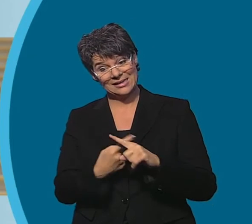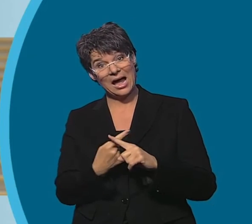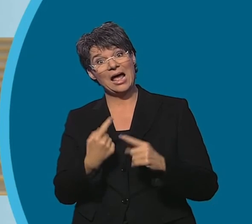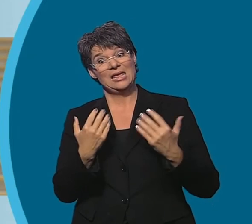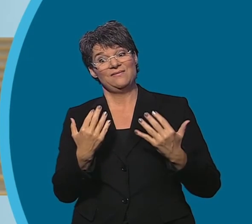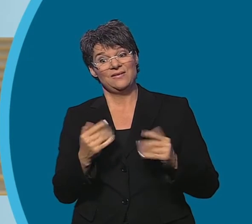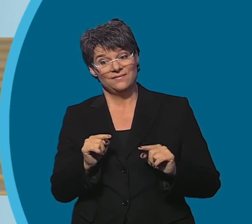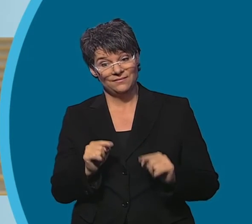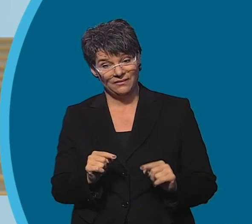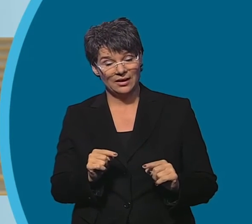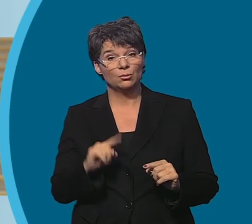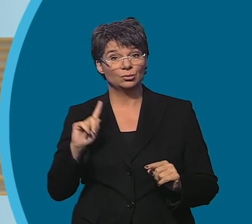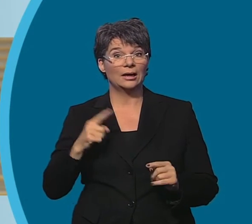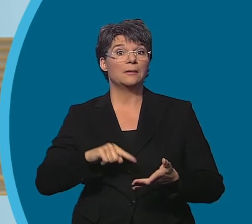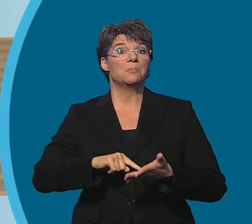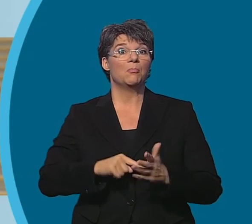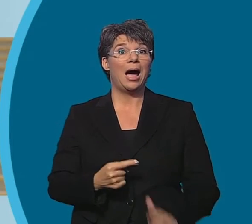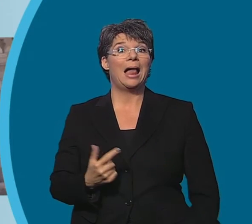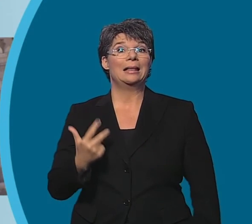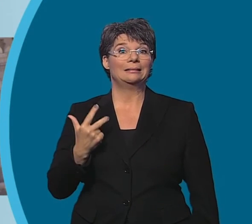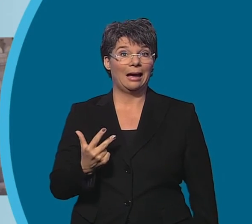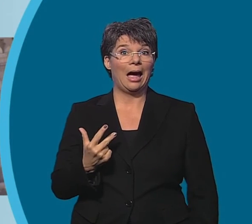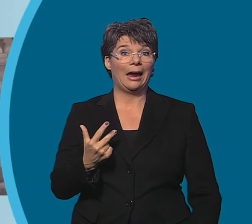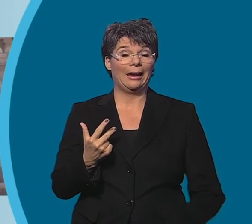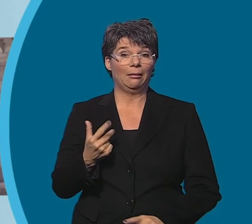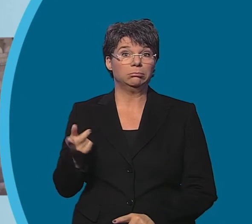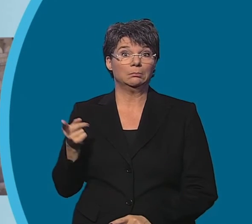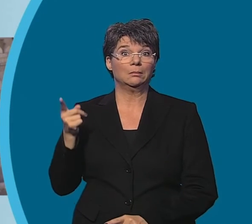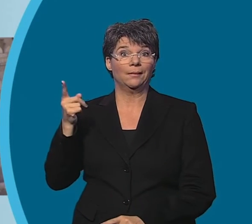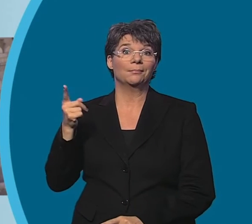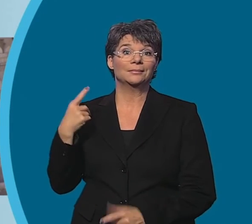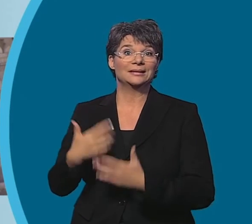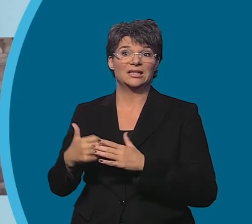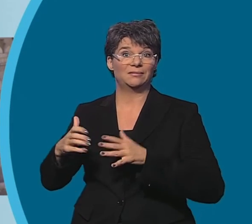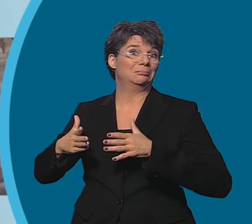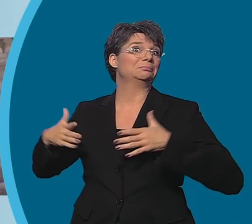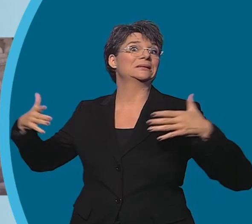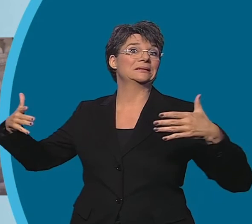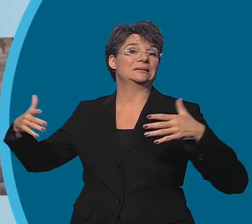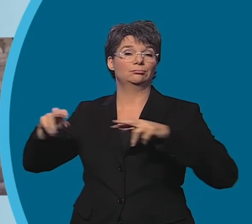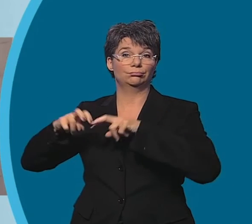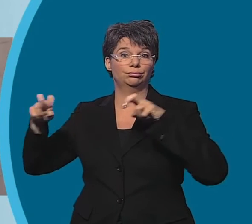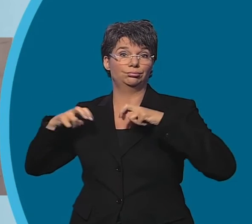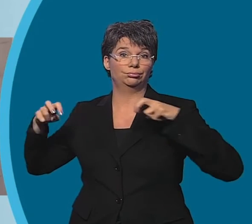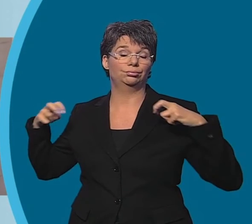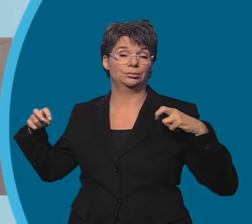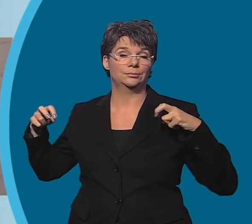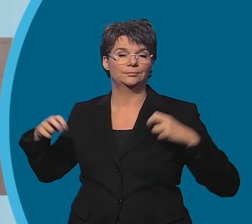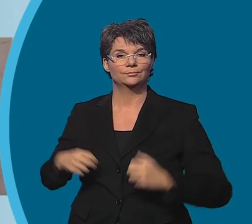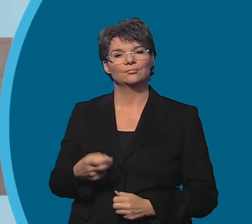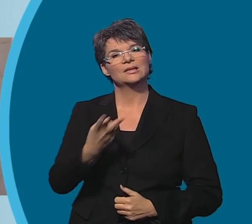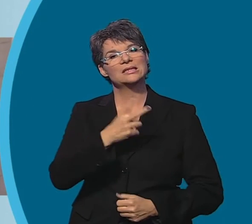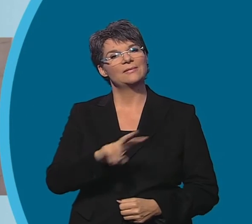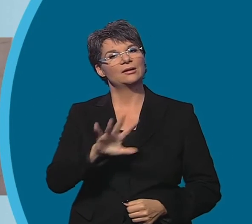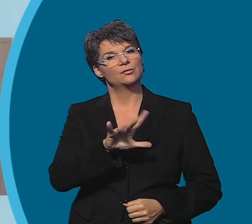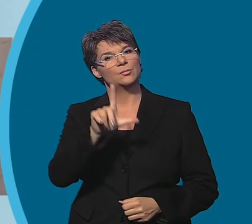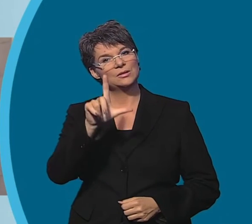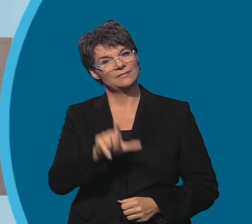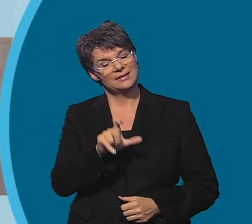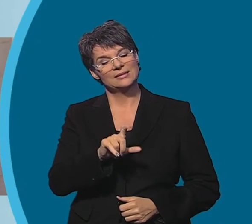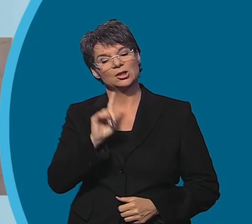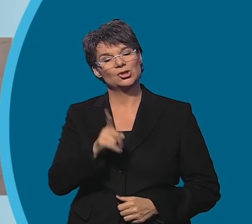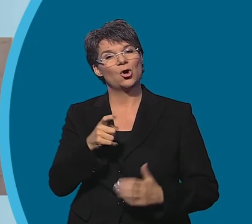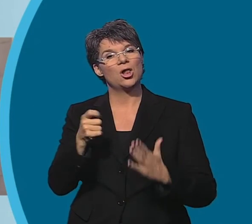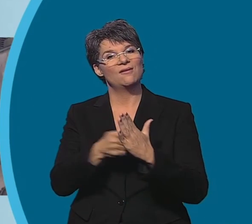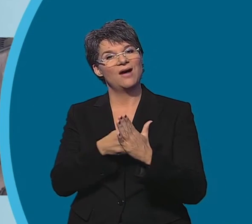einen XXL-Bundestag zu verhindern. Eine große Reform mit weniger Wahlkreisen soll 2025 kommen. Darauf